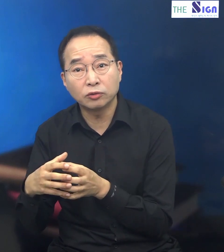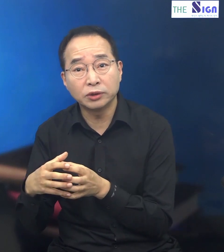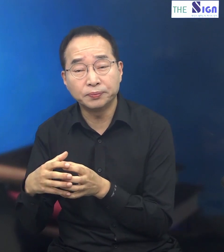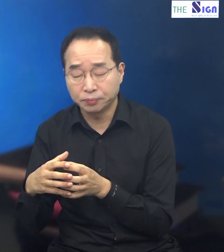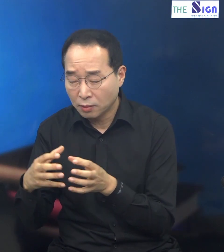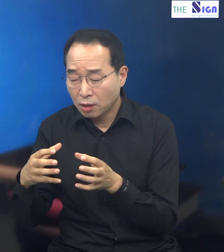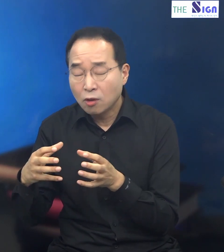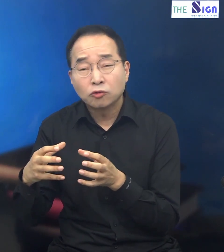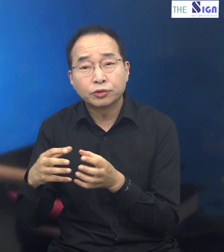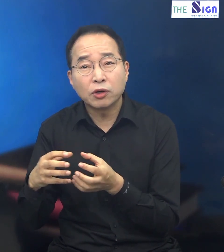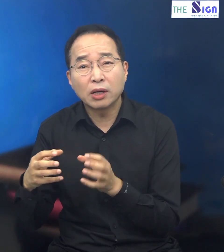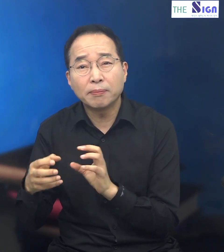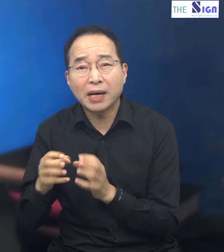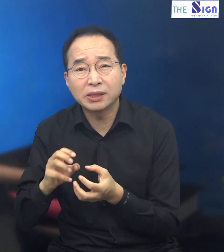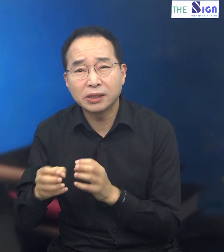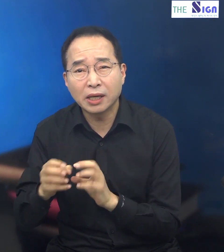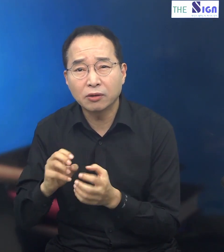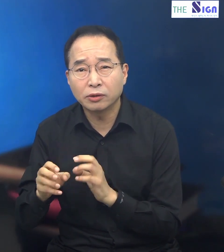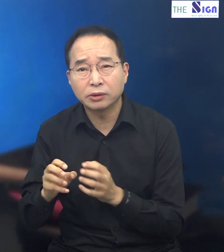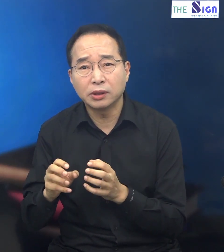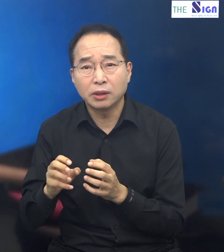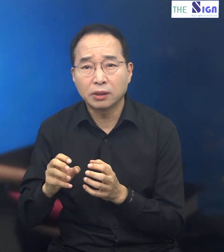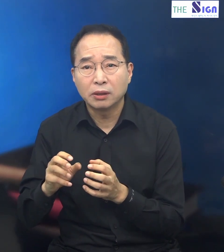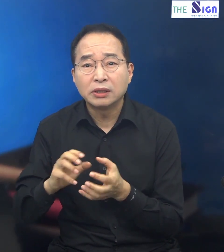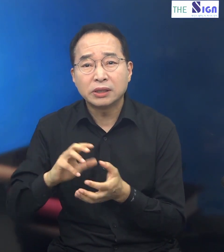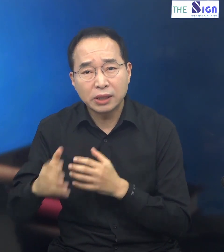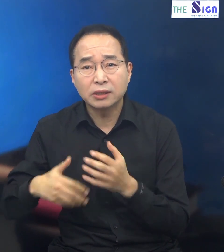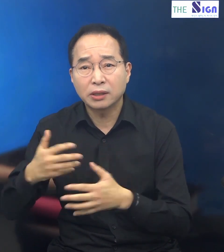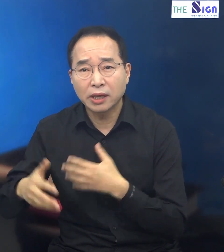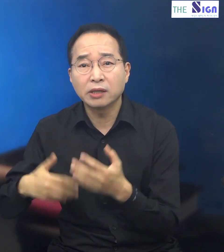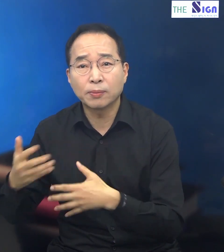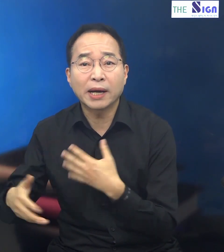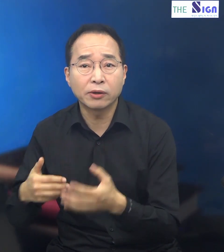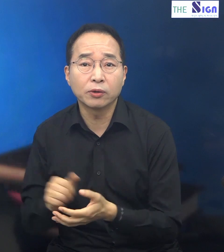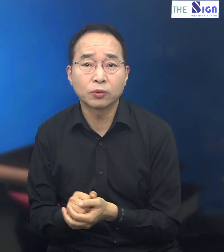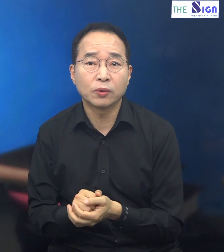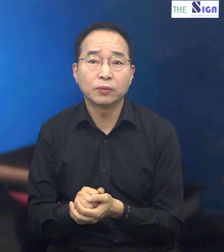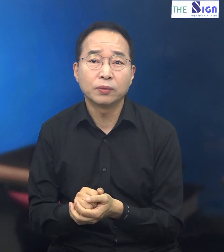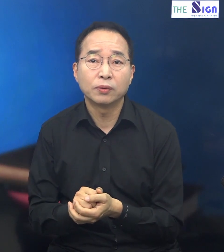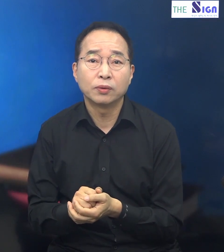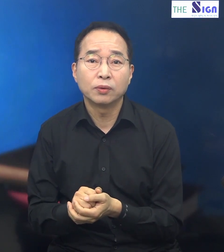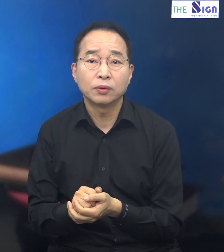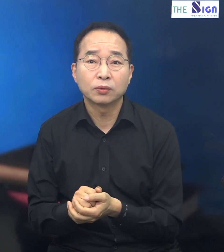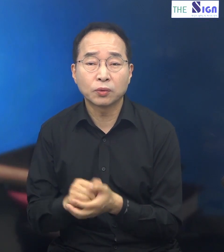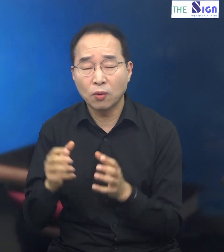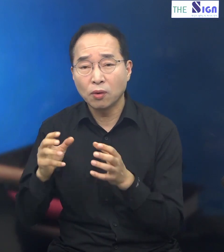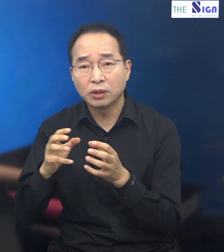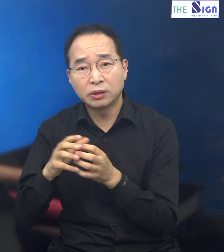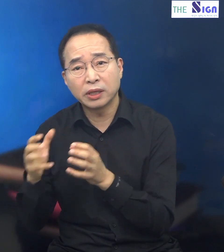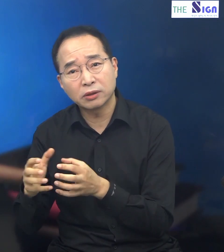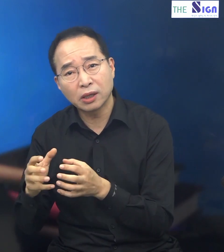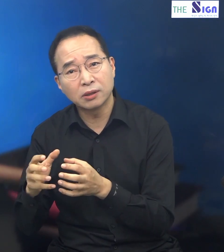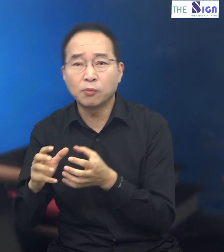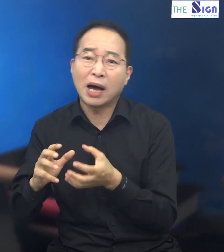경우는 구성하는 방식이나 이런 것들이 시대에 따라 계속 바뀌어요. 또 그렇게 했다 그 뭐 아닌가